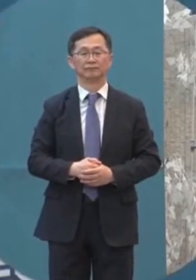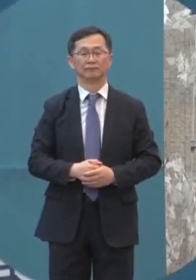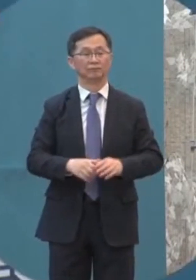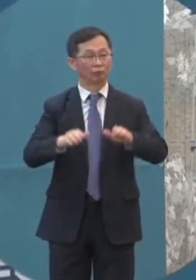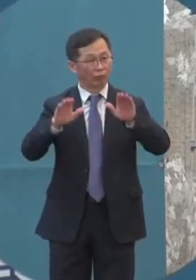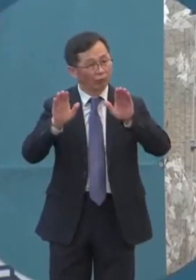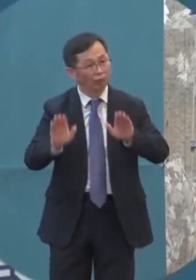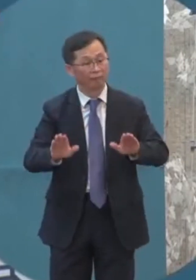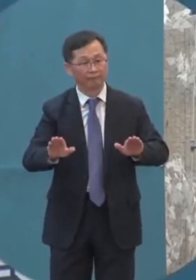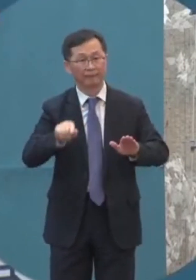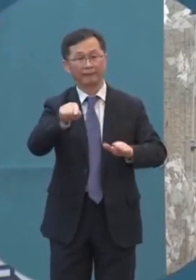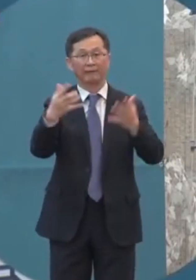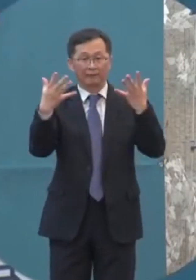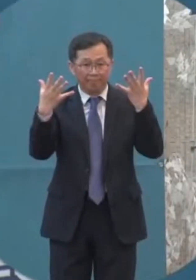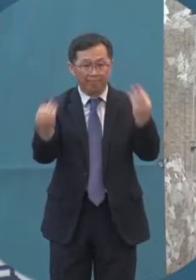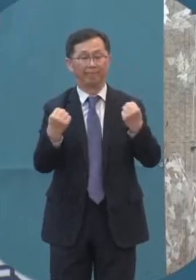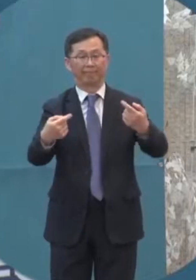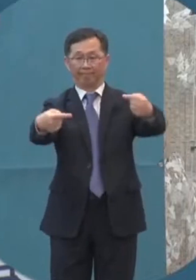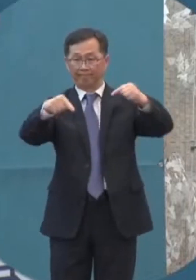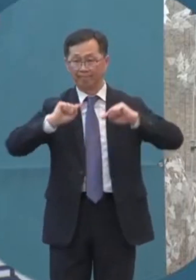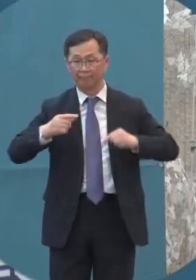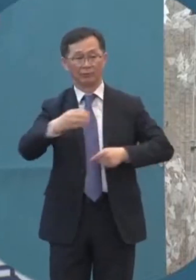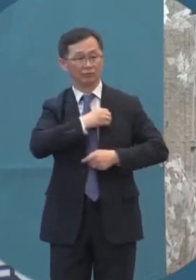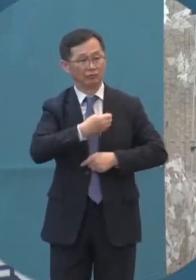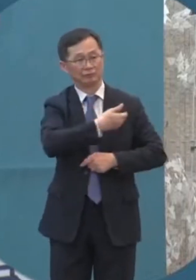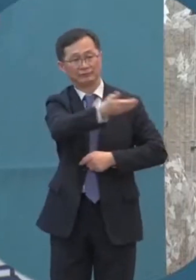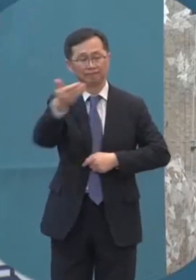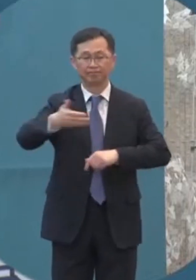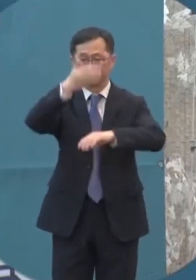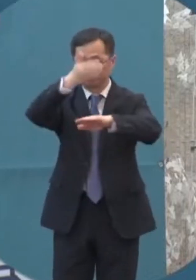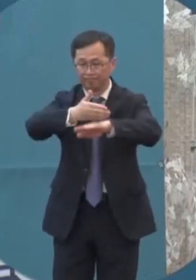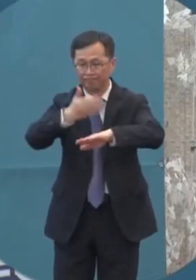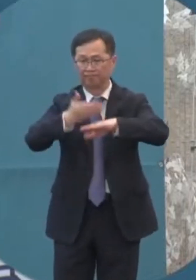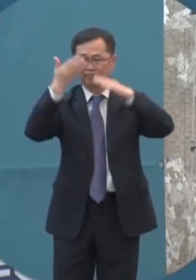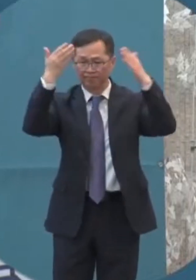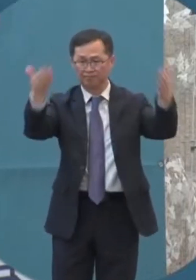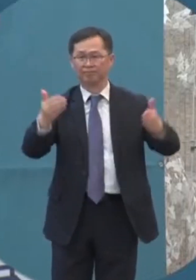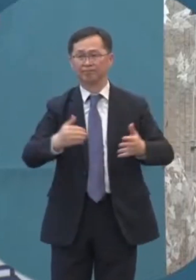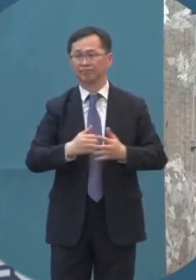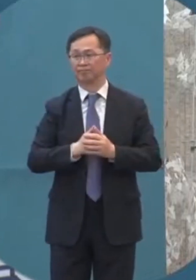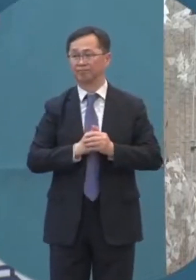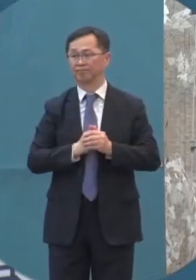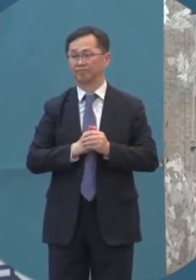오늘 이렇게 많이 와주신 동지 여러분 고맙습니다.